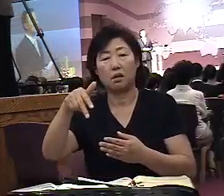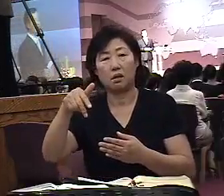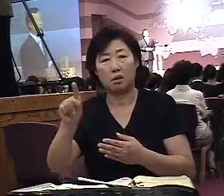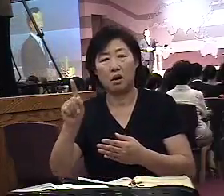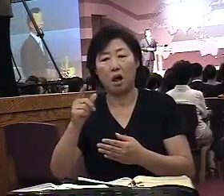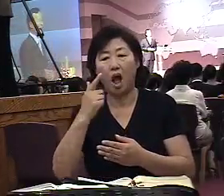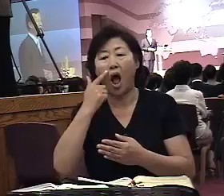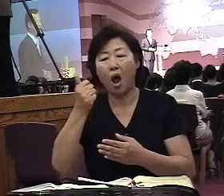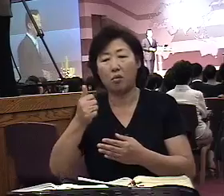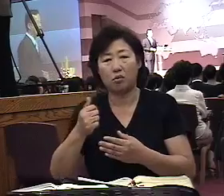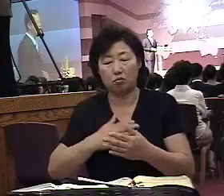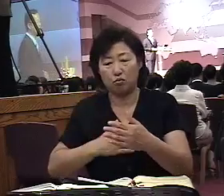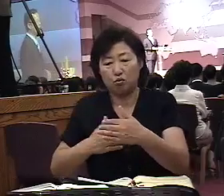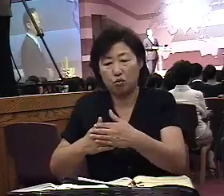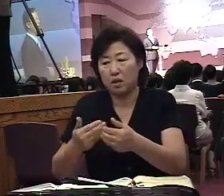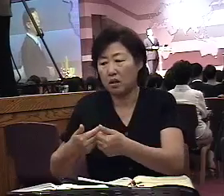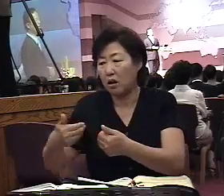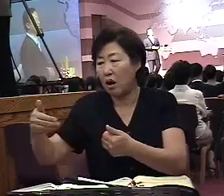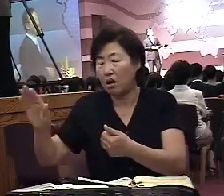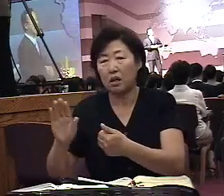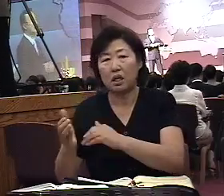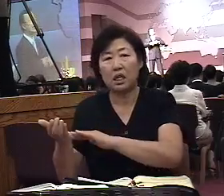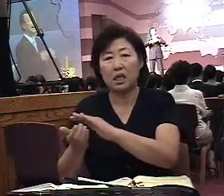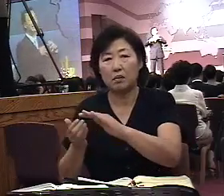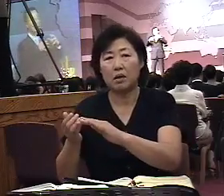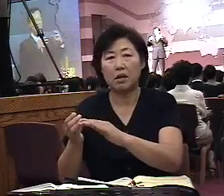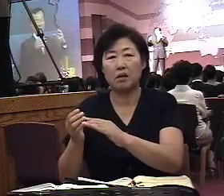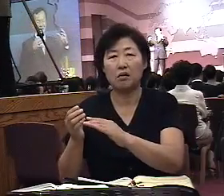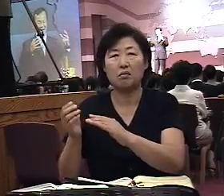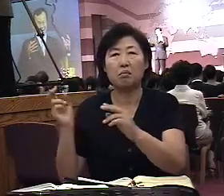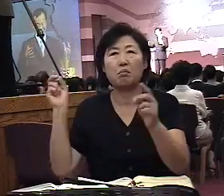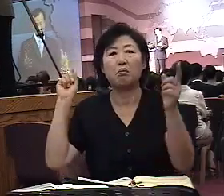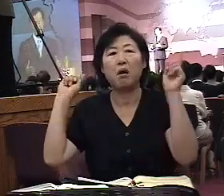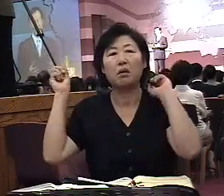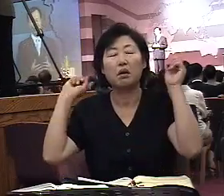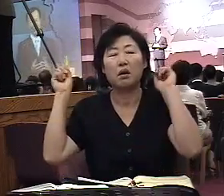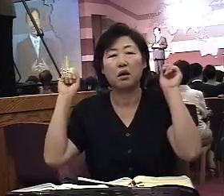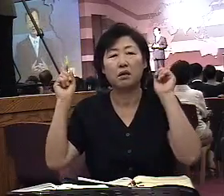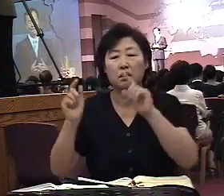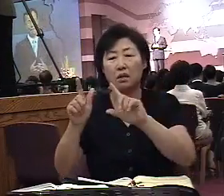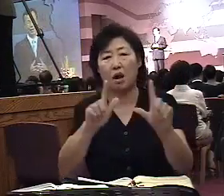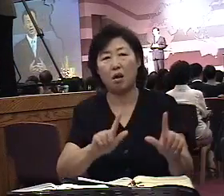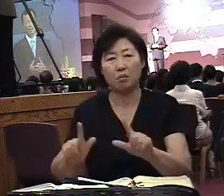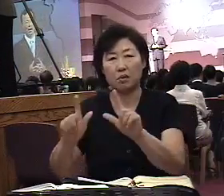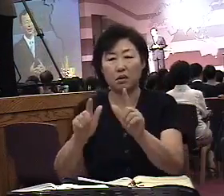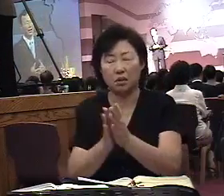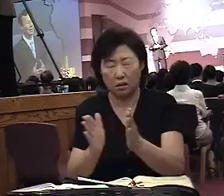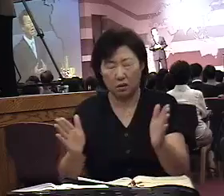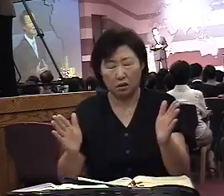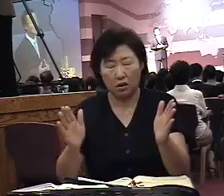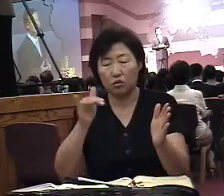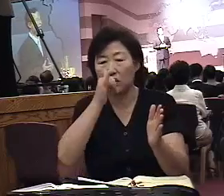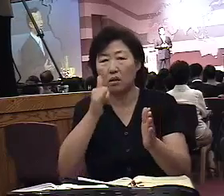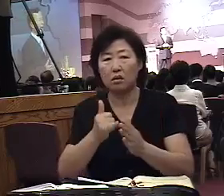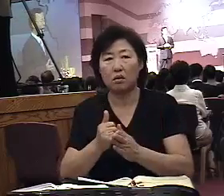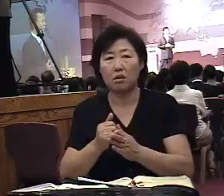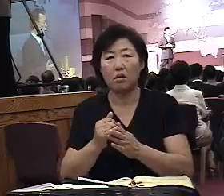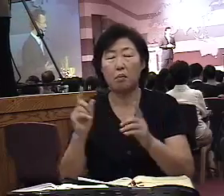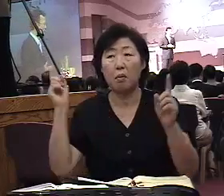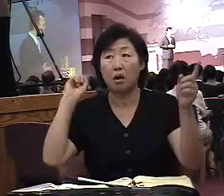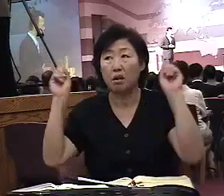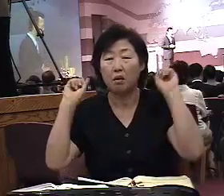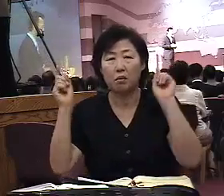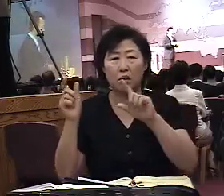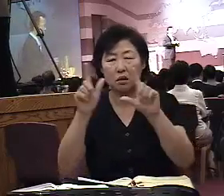아버지의 품을 떠났을 때 이미 그는 방탕의 삶을 살기 시작합니다. 방탕의 삶을